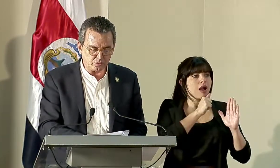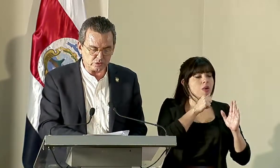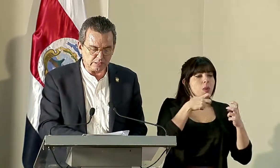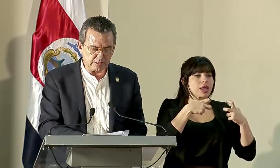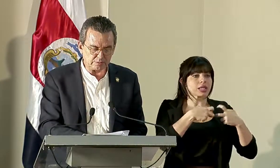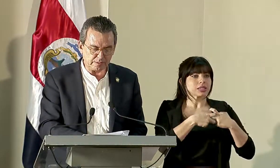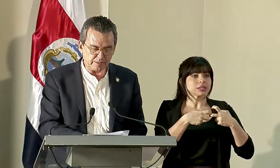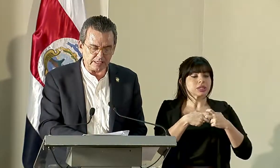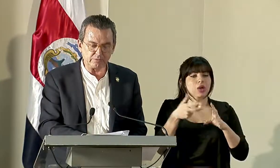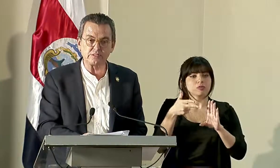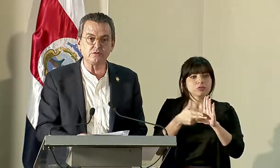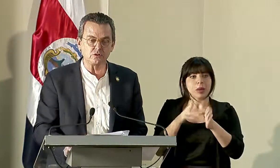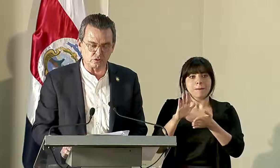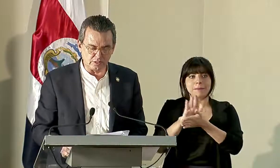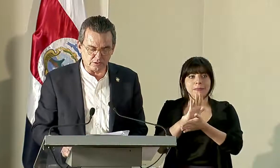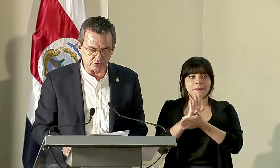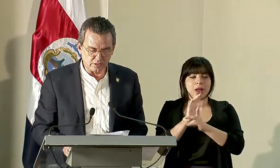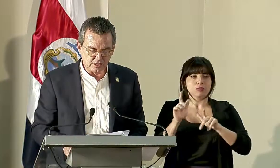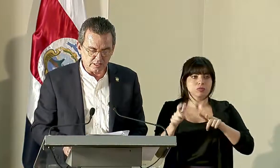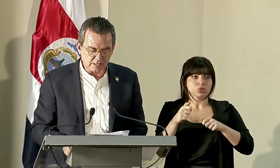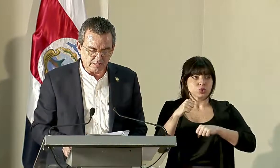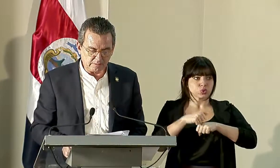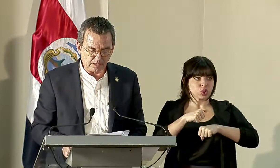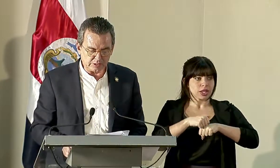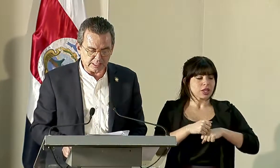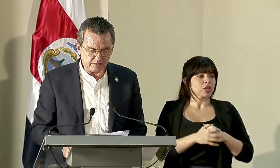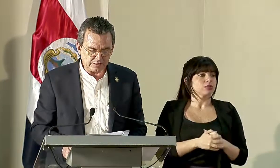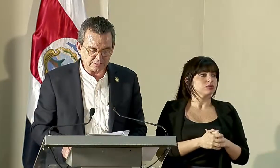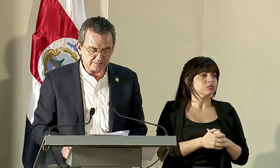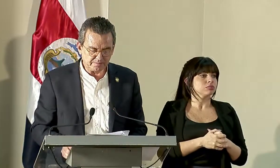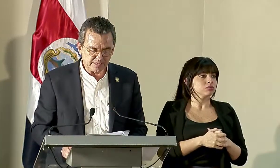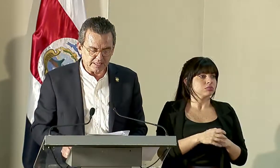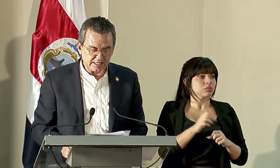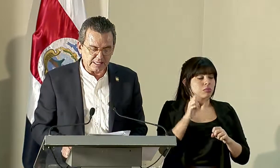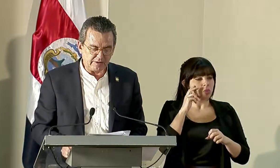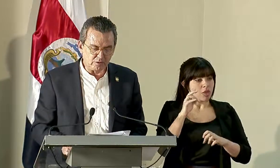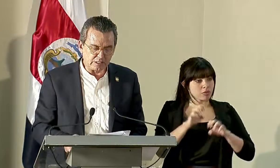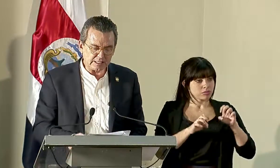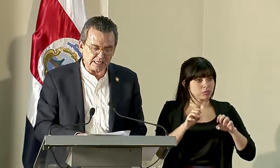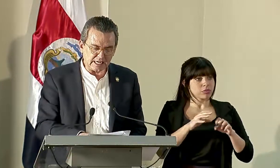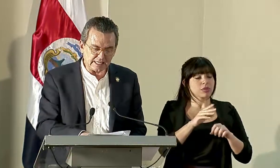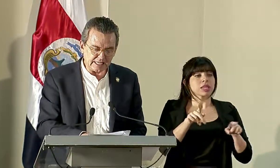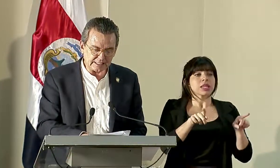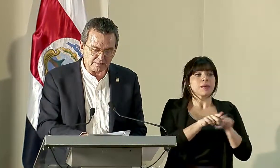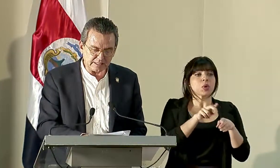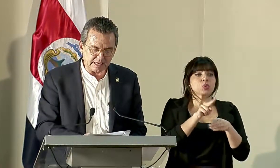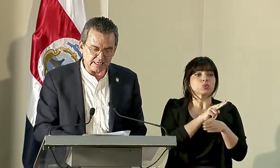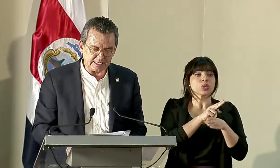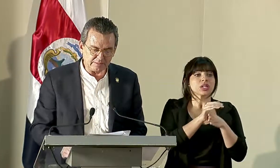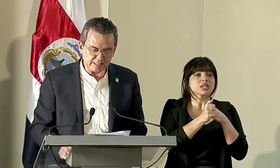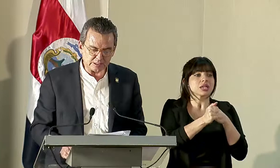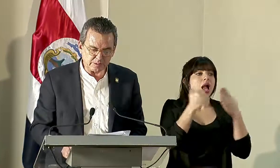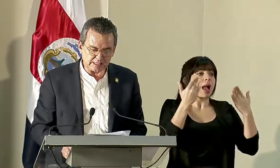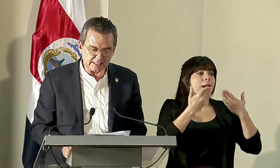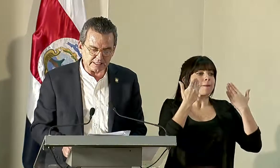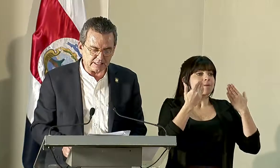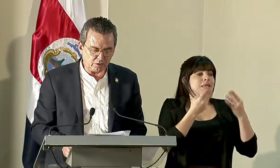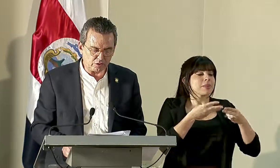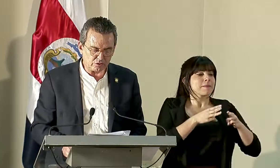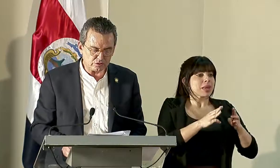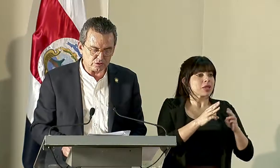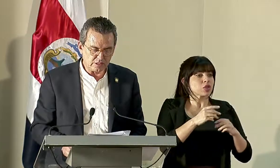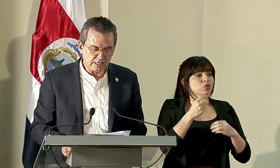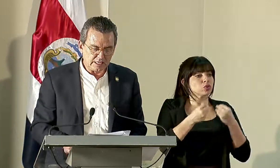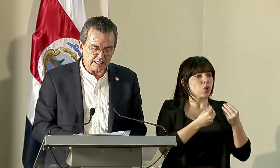electricidad, combustibles, papel, residuos sólidos, valorizables, deben utilizar las guías ambientales de medidas prácticas